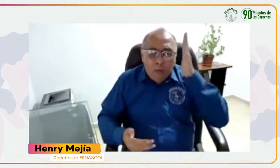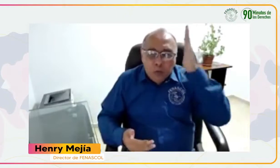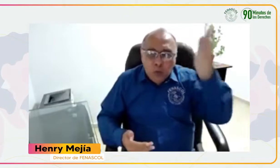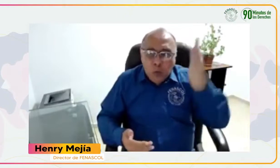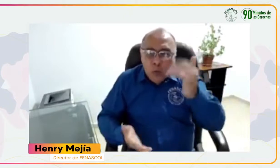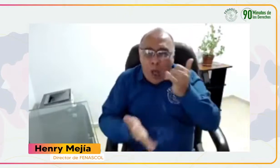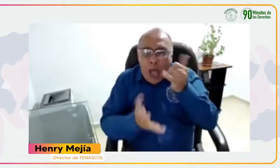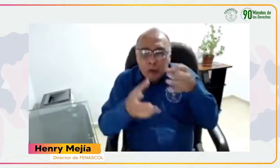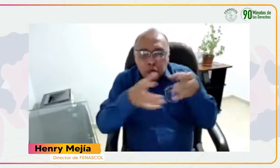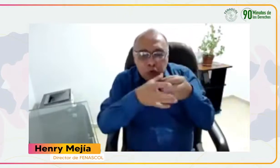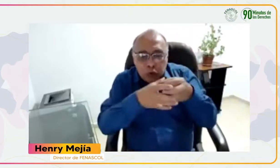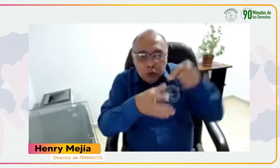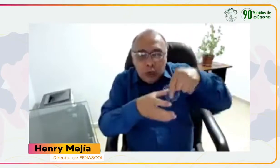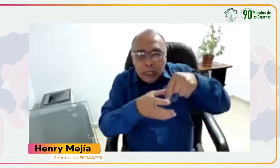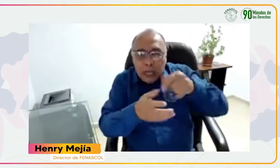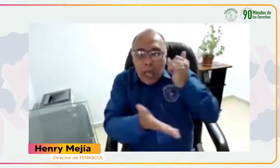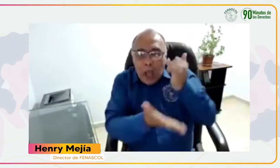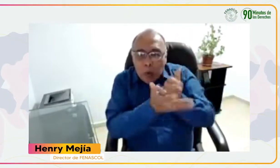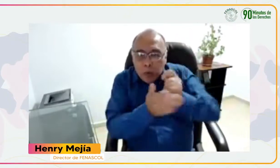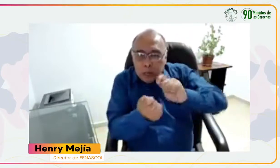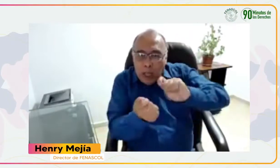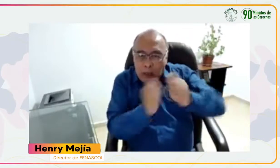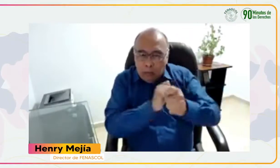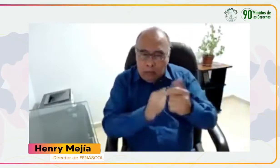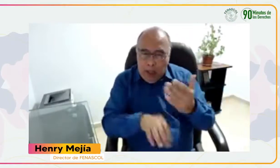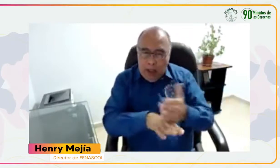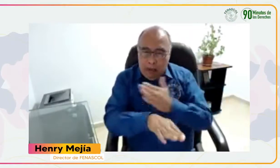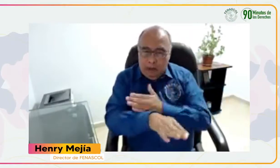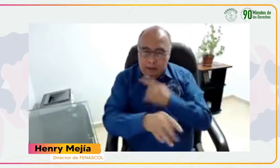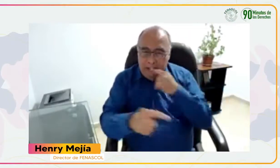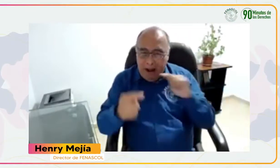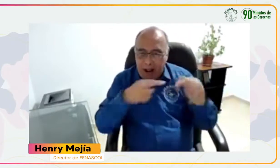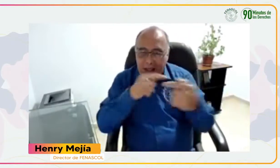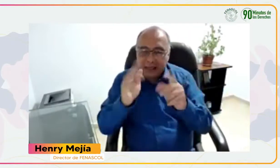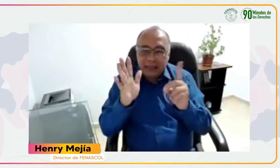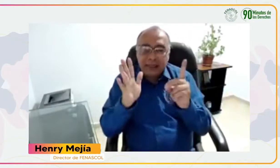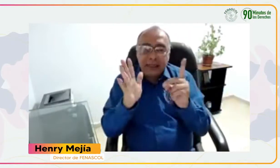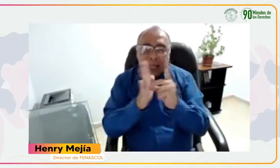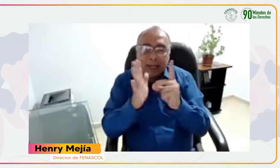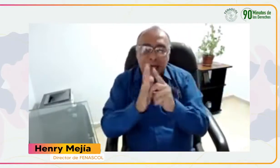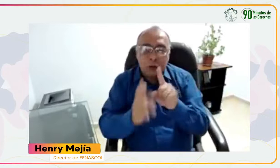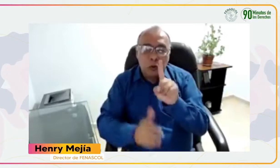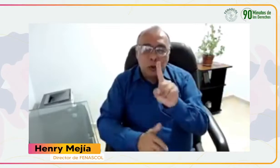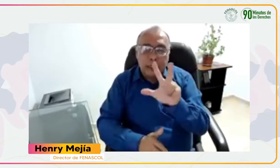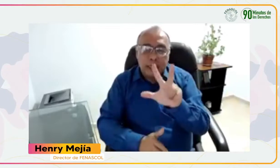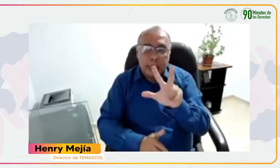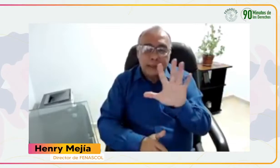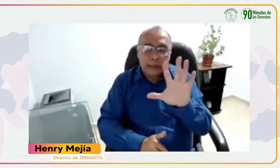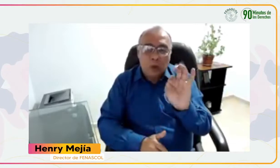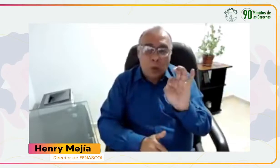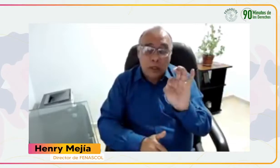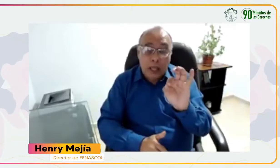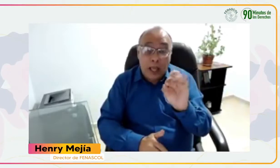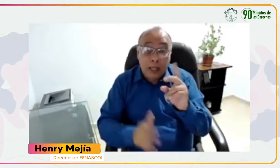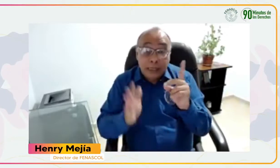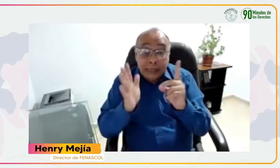hombres. Entonces, ¿cómo desde las asociaciones también podemos transformarnos? Como mencionábamos anteriormente en el